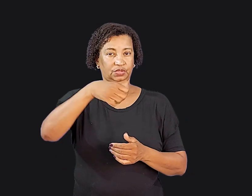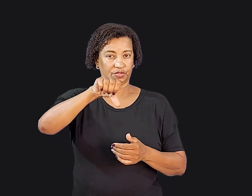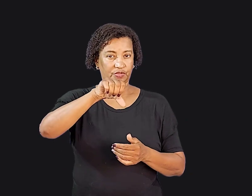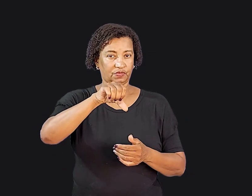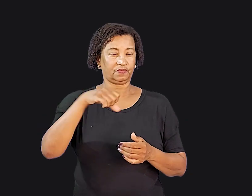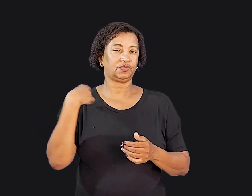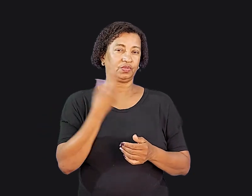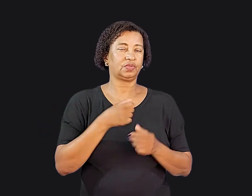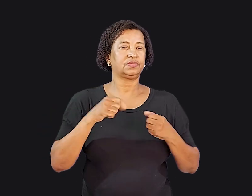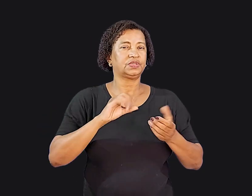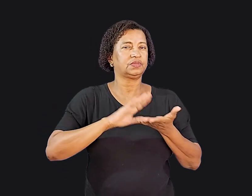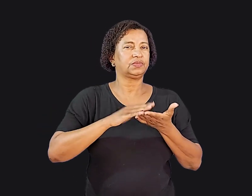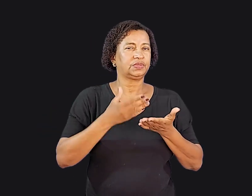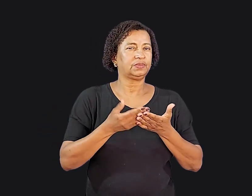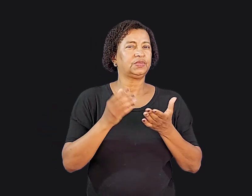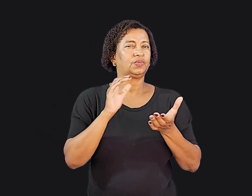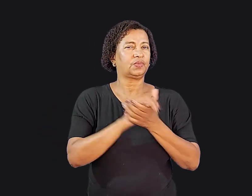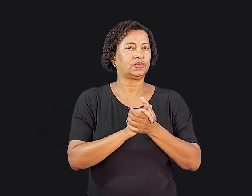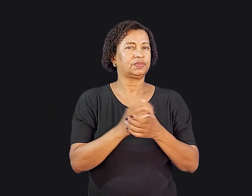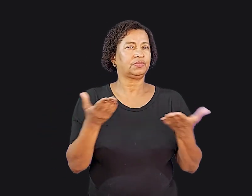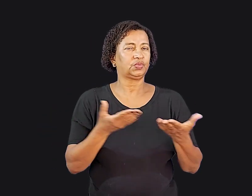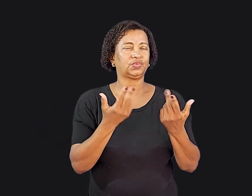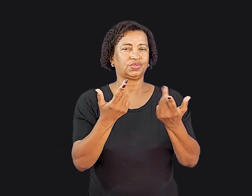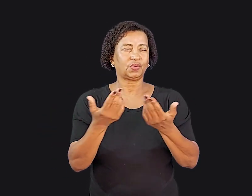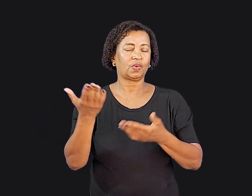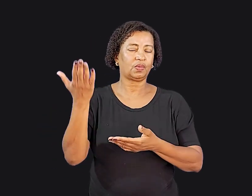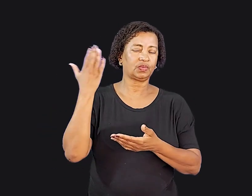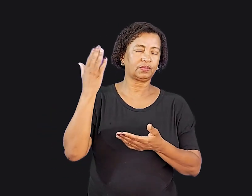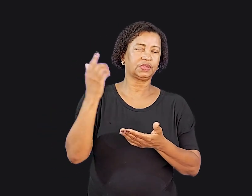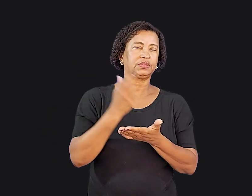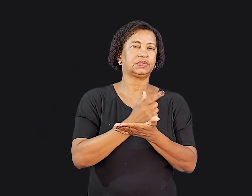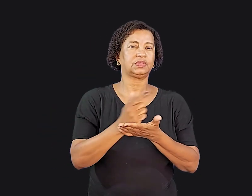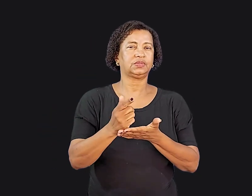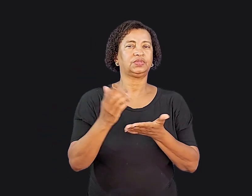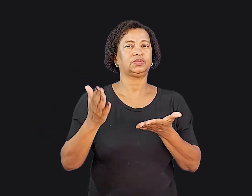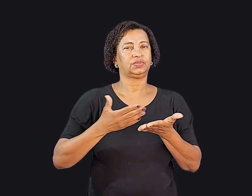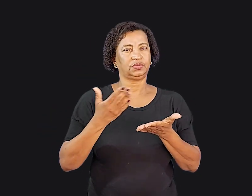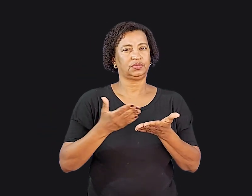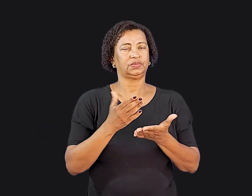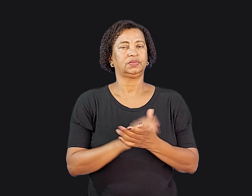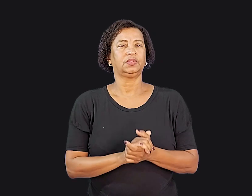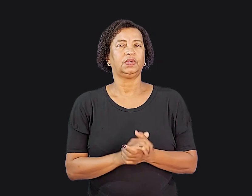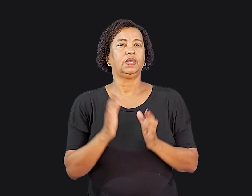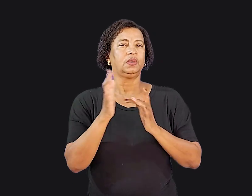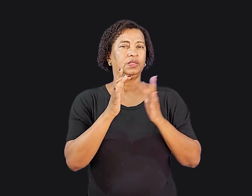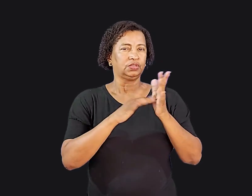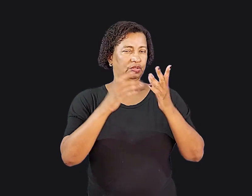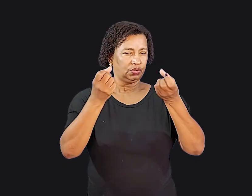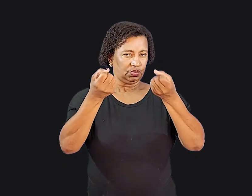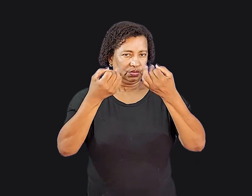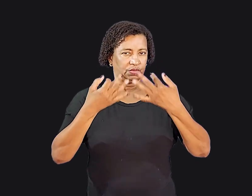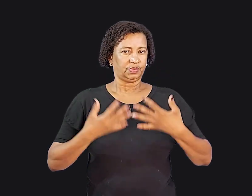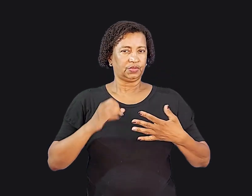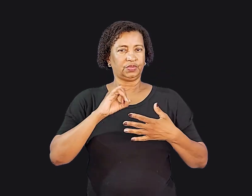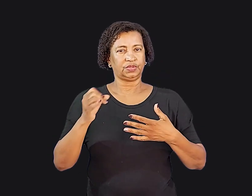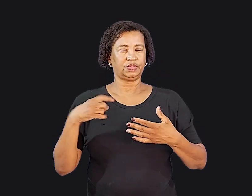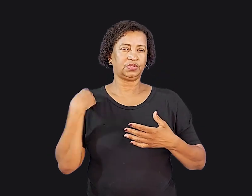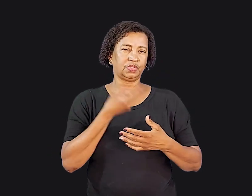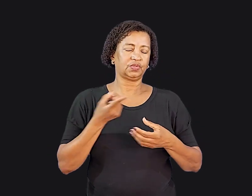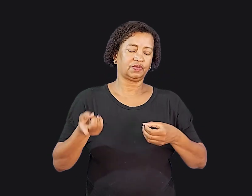casamento hoje da mesma forma que Deus interpretou no livro de Gênesis. Jesus nos disse que se voltássemos ao